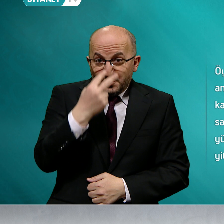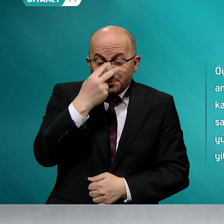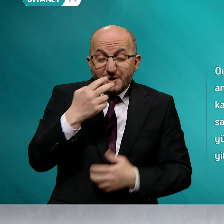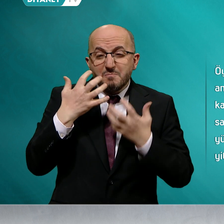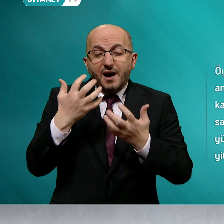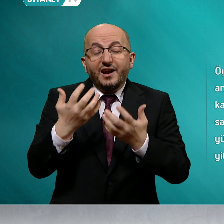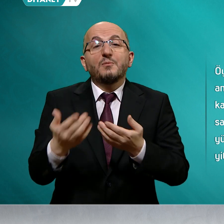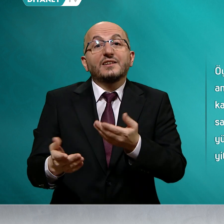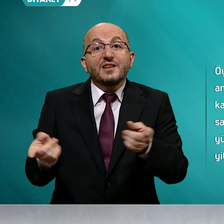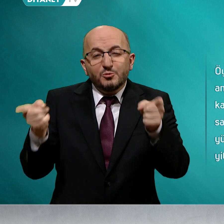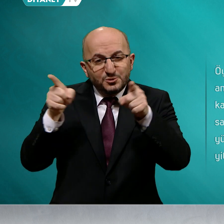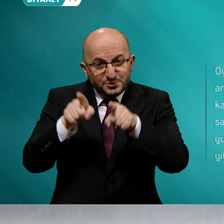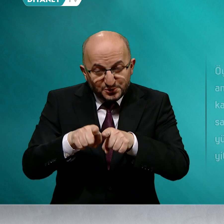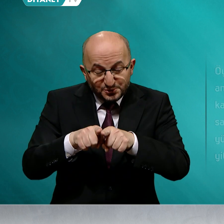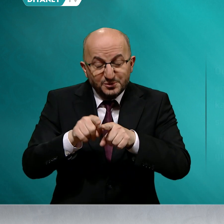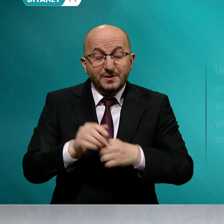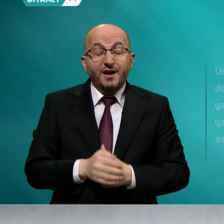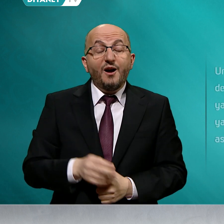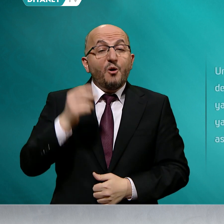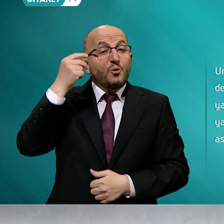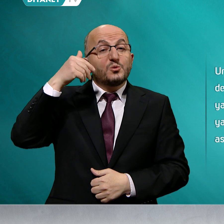bir gözle merhametle buluşsun.